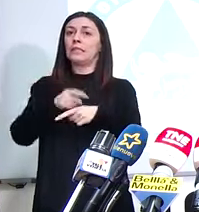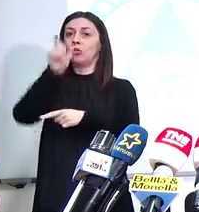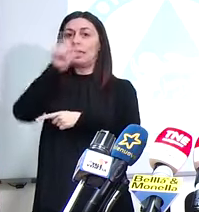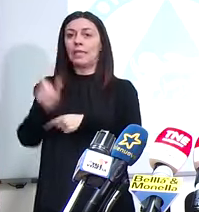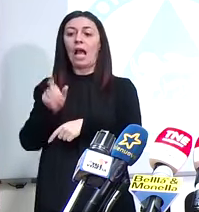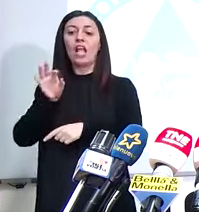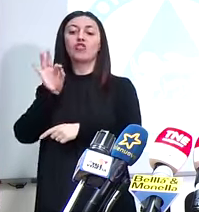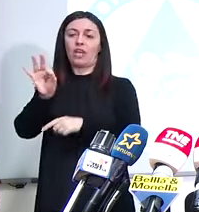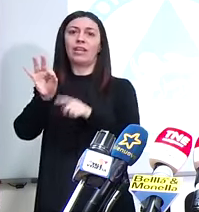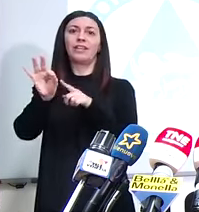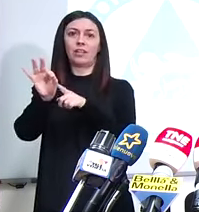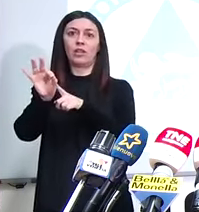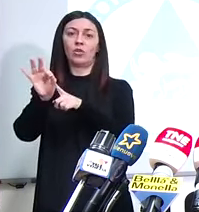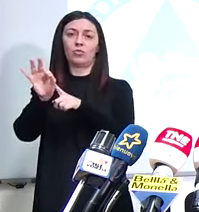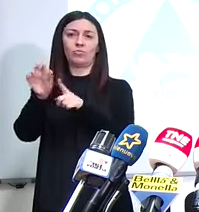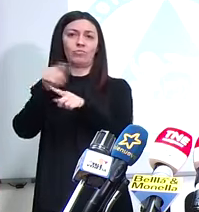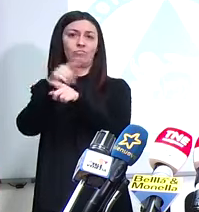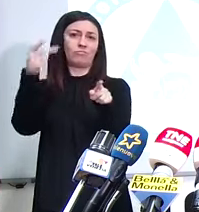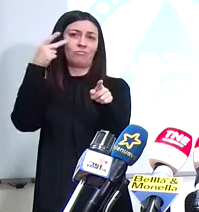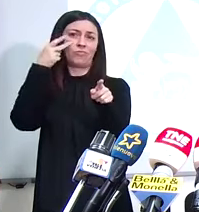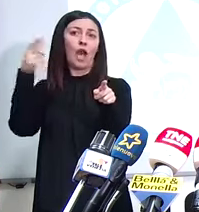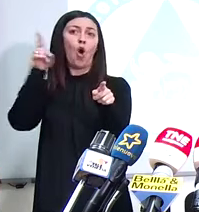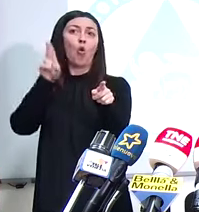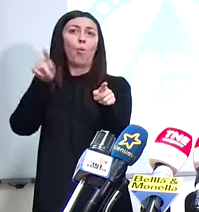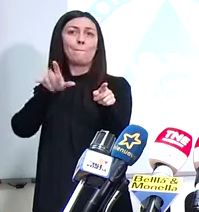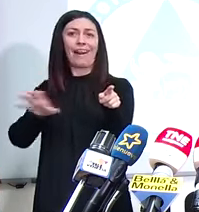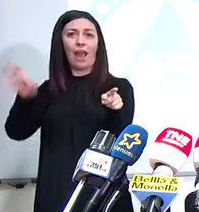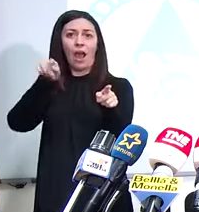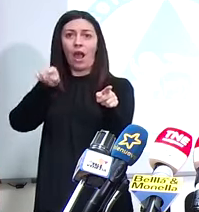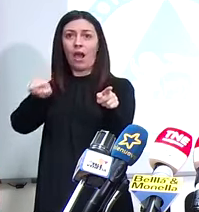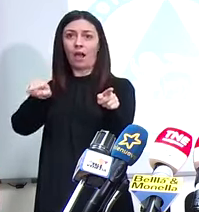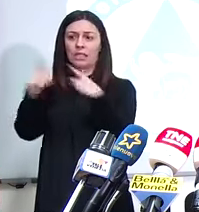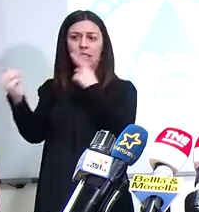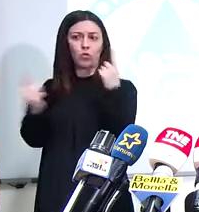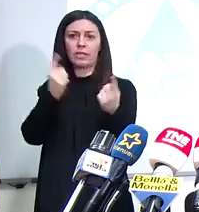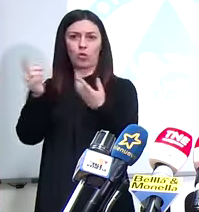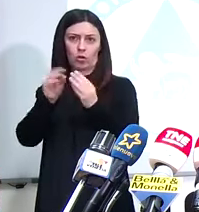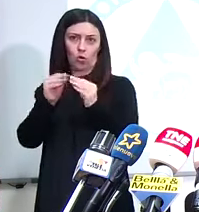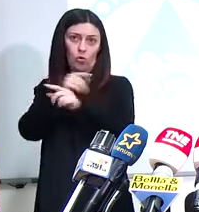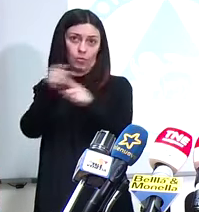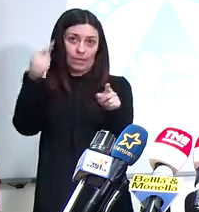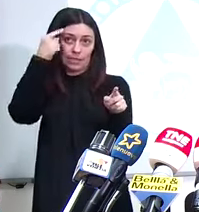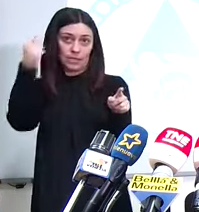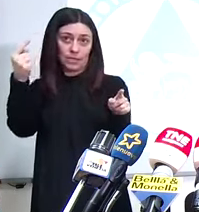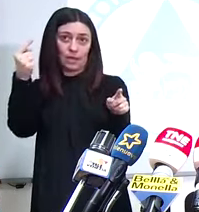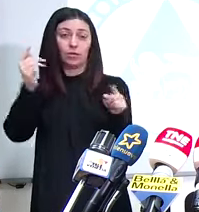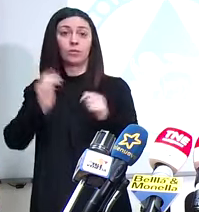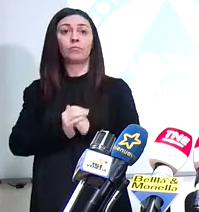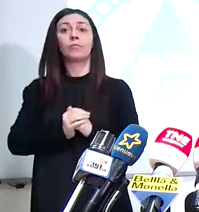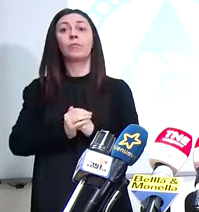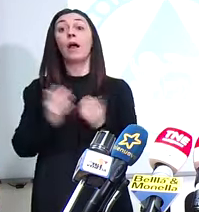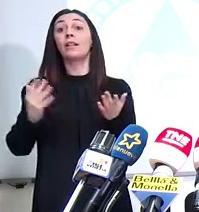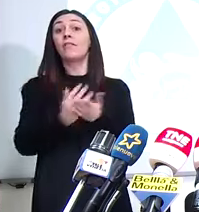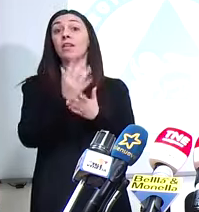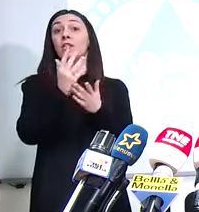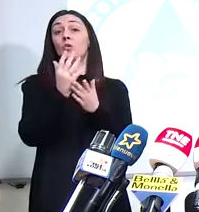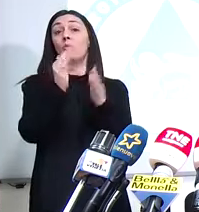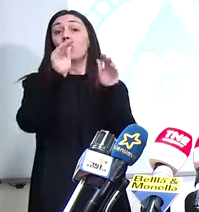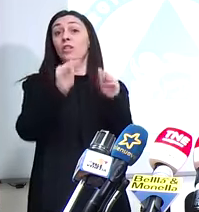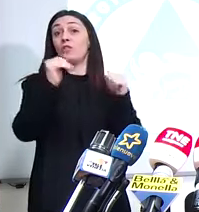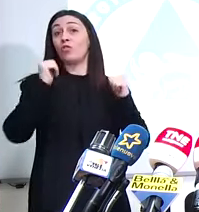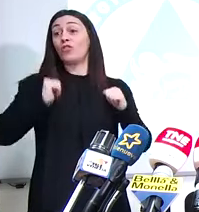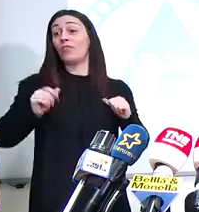racconti che arrivano dall umbria per altro reato chiesto anche disponibile tramite la protezione civile di personale